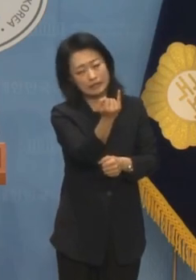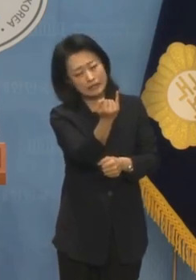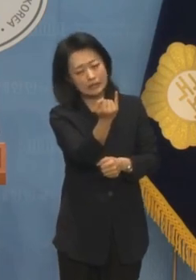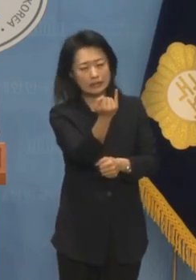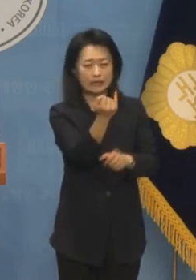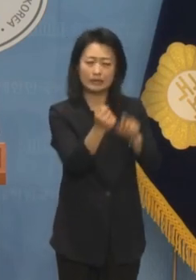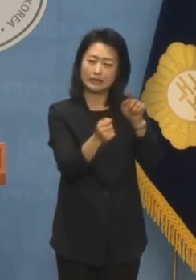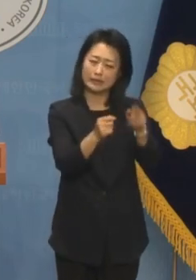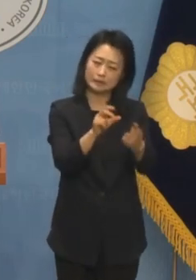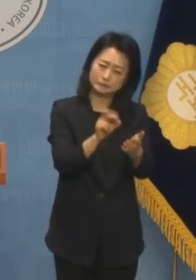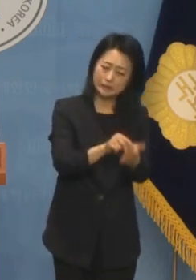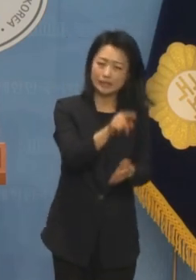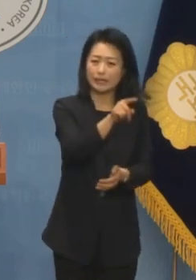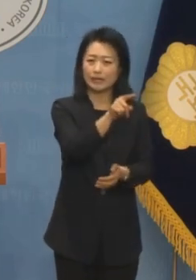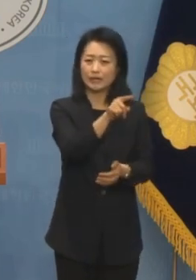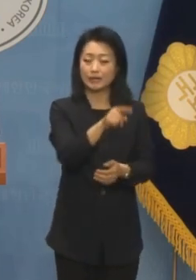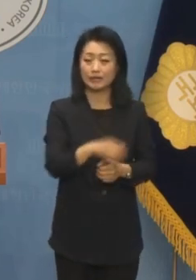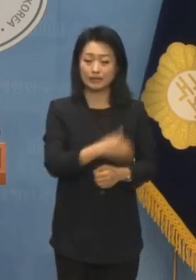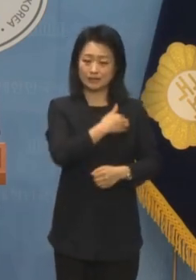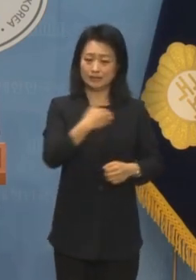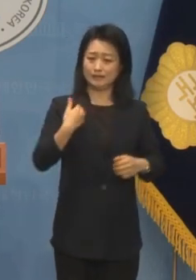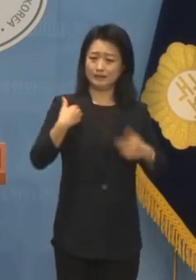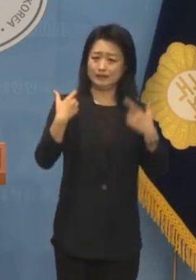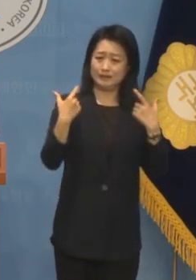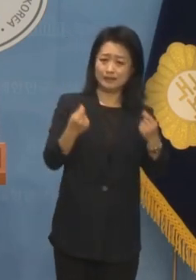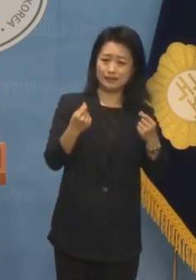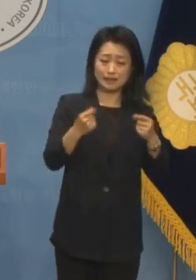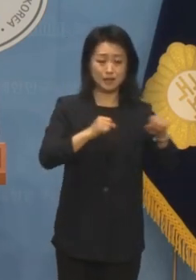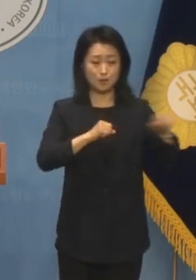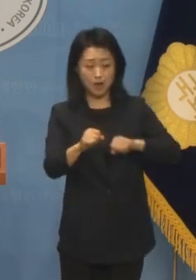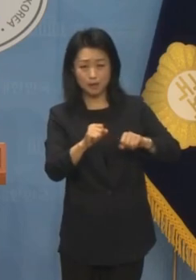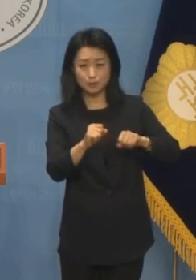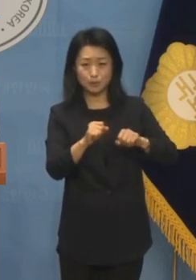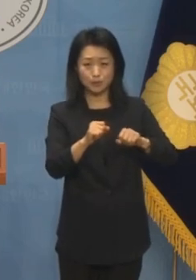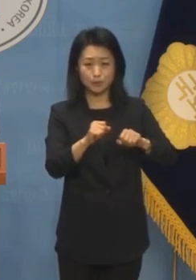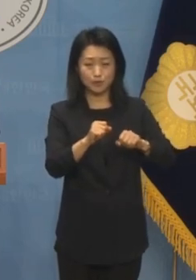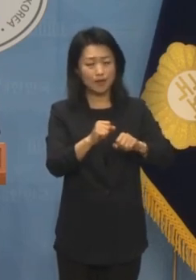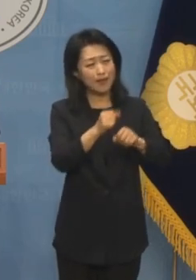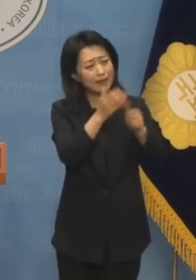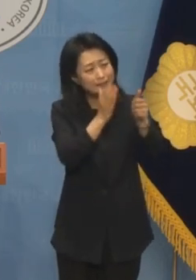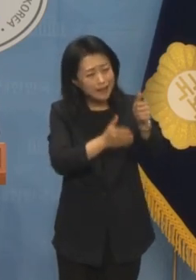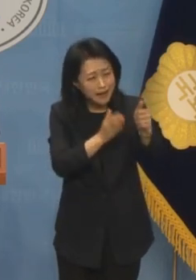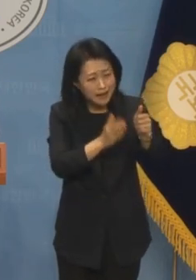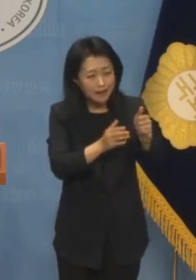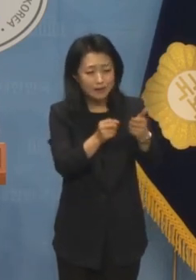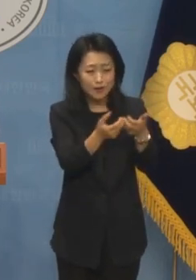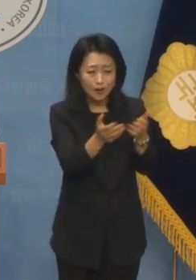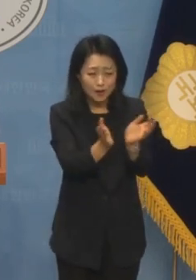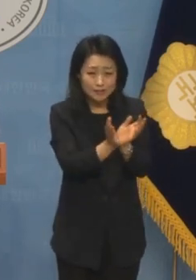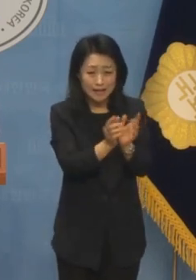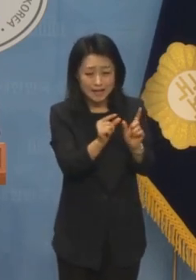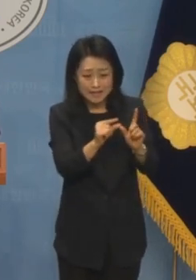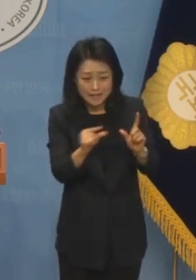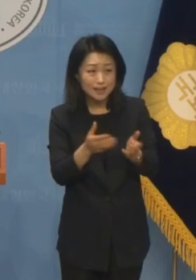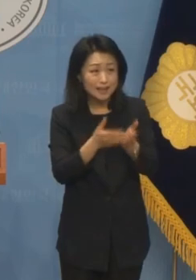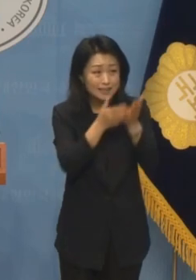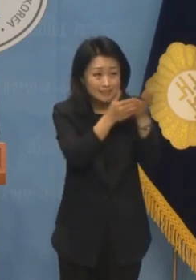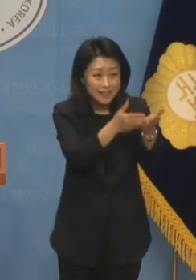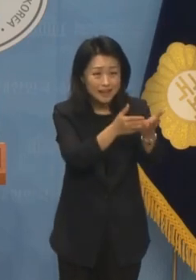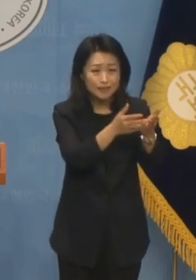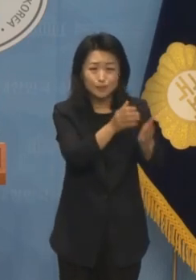지적도 떳떳하고 명분 있게 영부인 활동을 할 수 있도록 하라는 집권여당 일각의